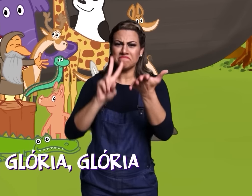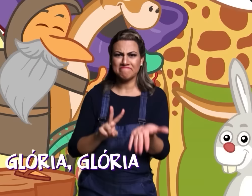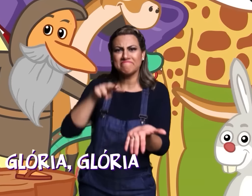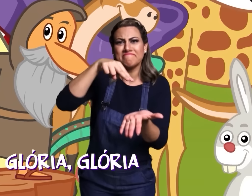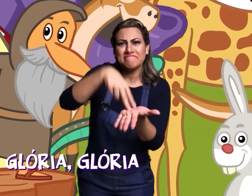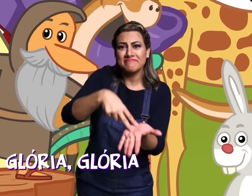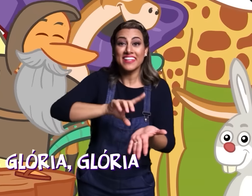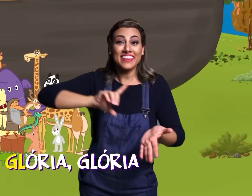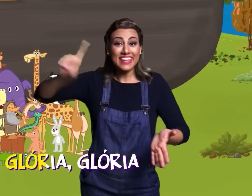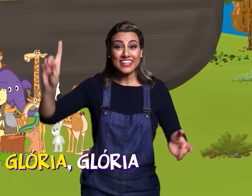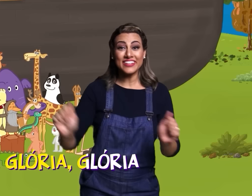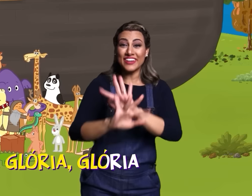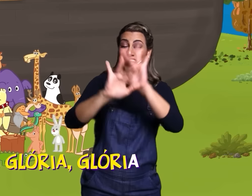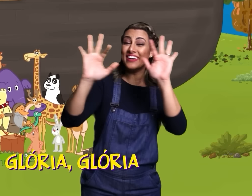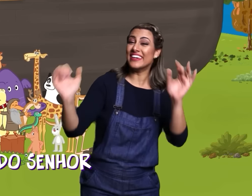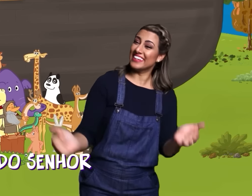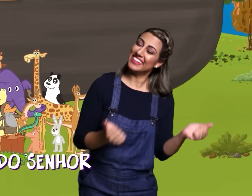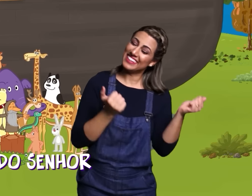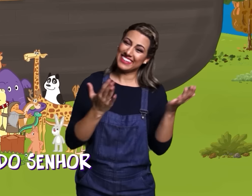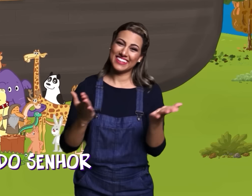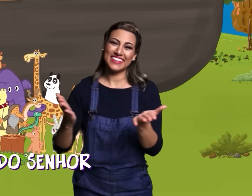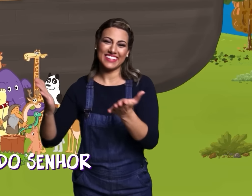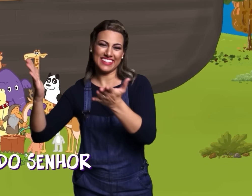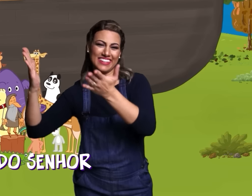brilhe, que a Deus dê a glória, glória,